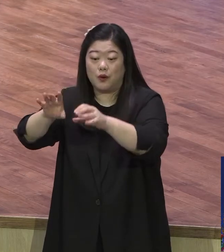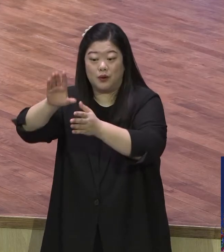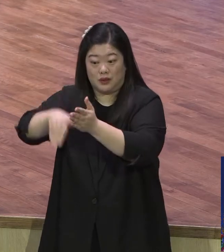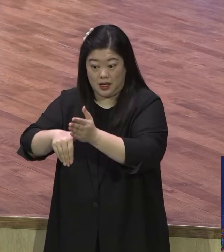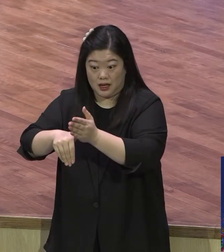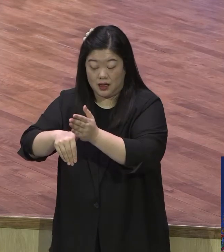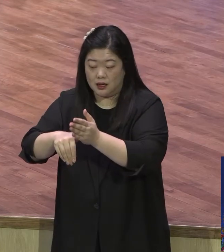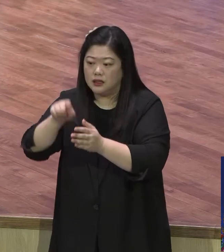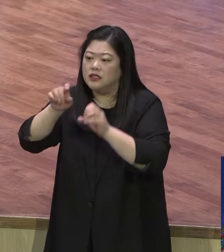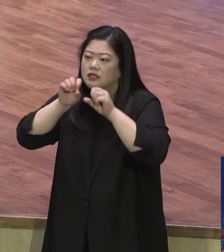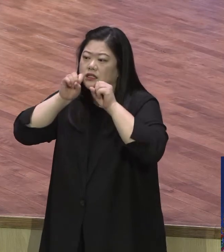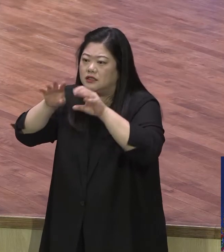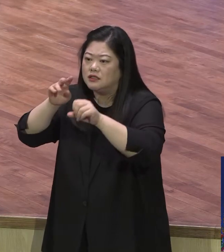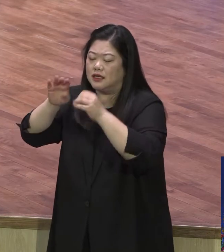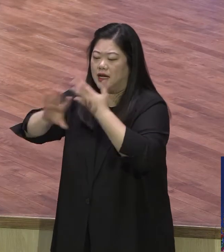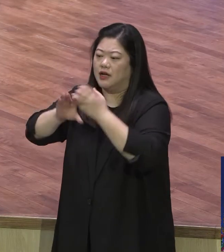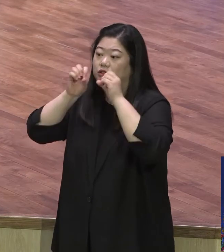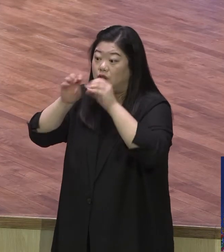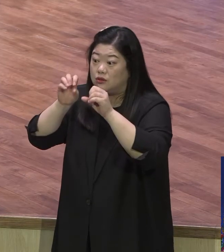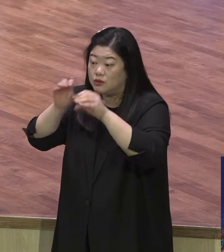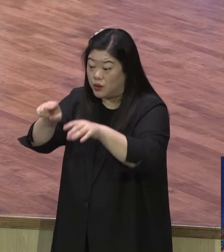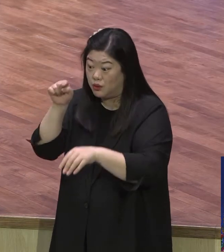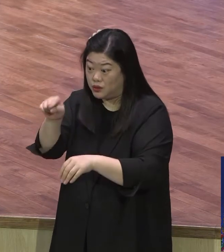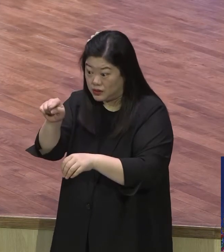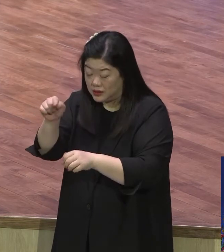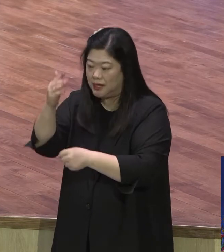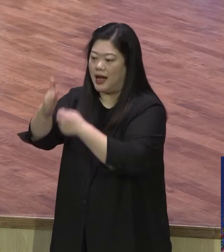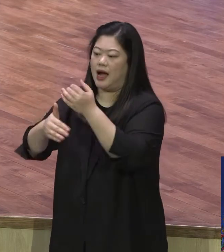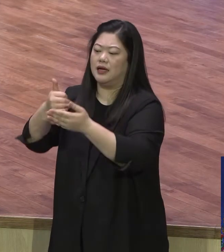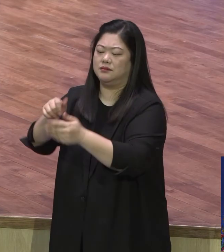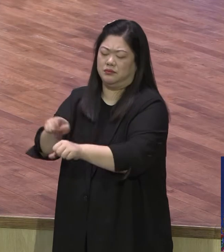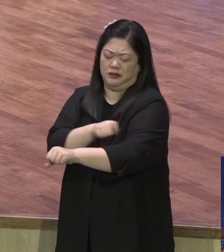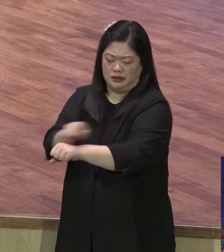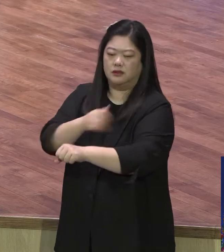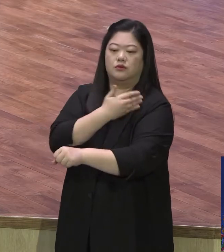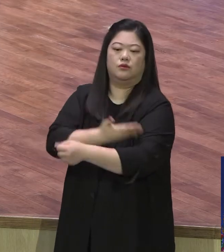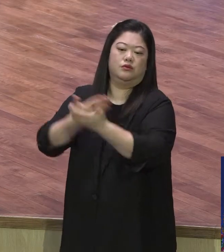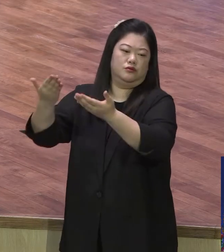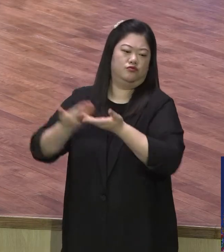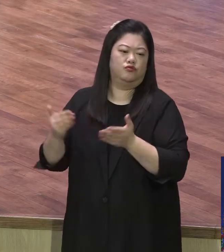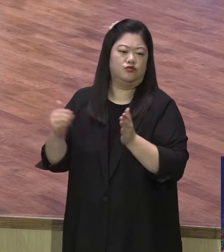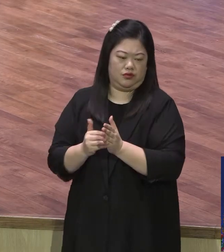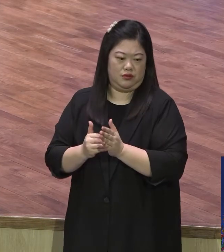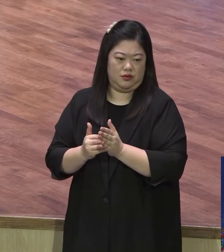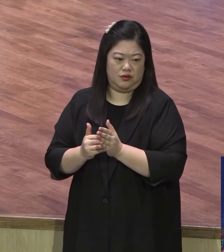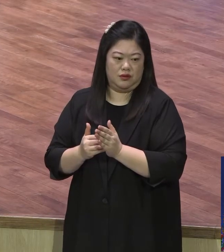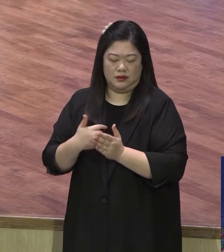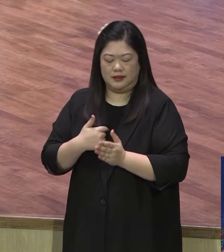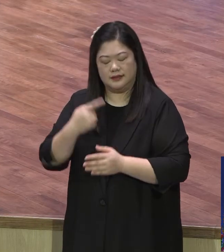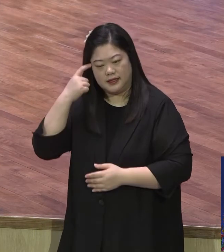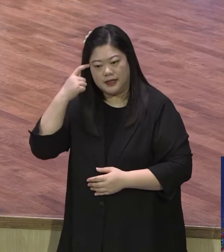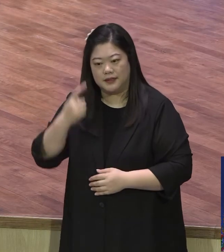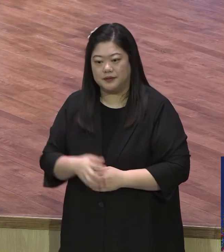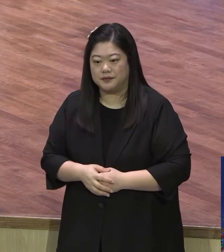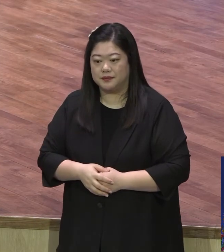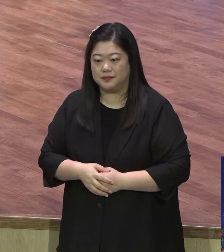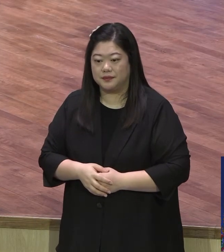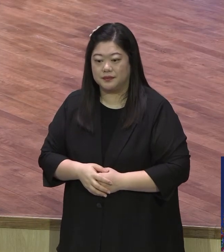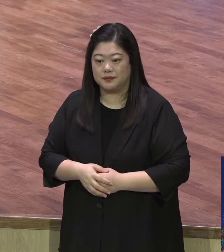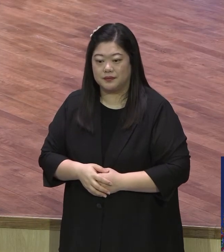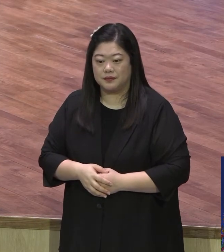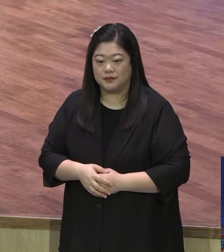축복입니다 저는 성교지에서 하나님께 설 것입니다 이런 성교 동력을 할 수